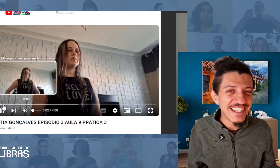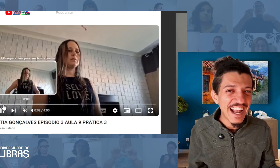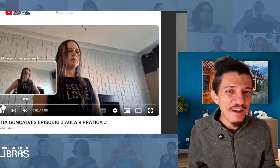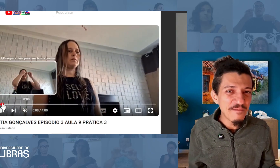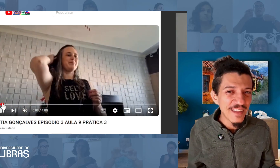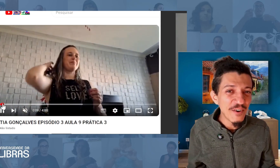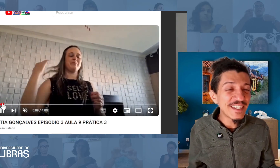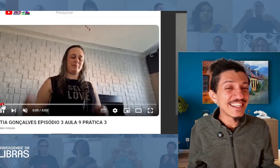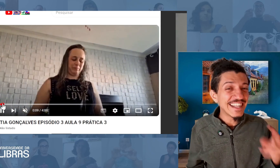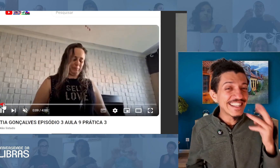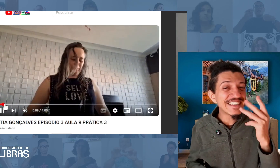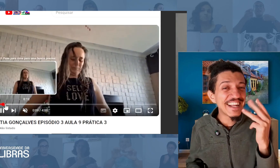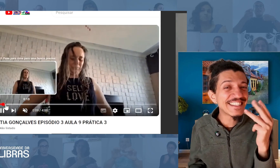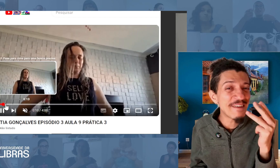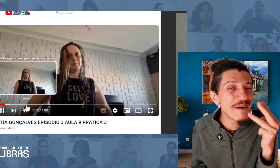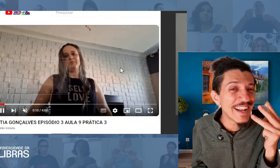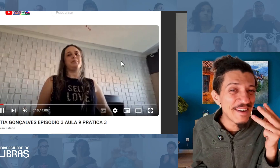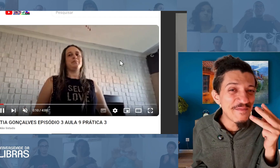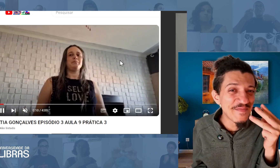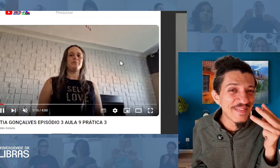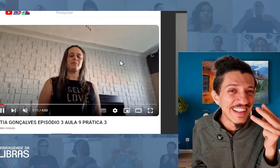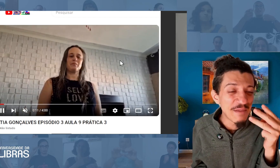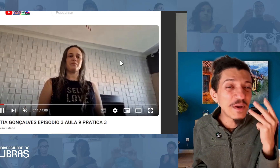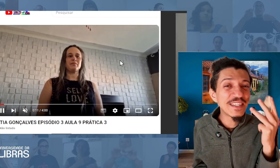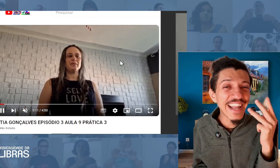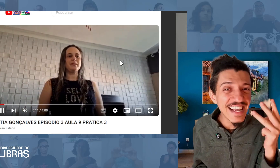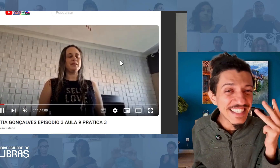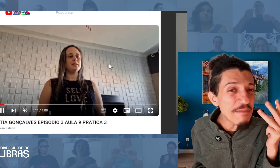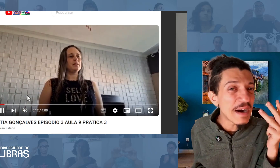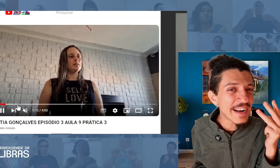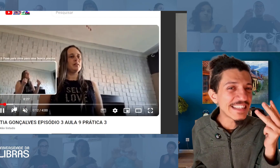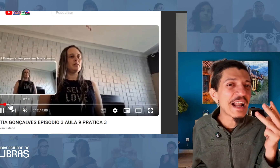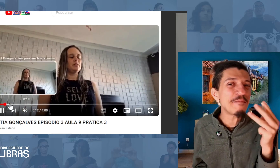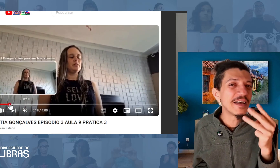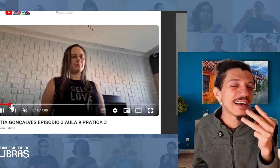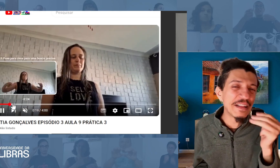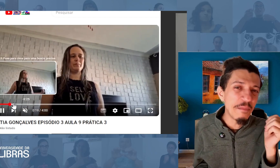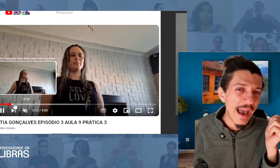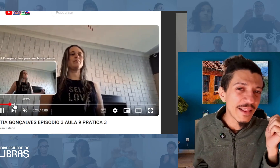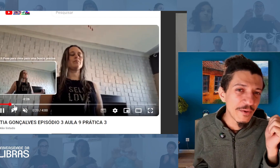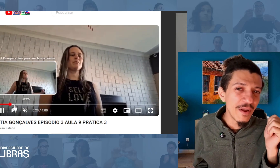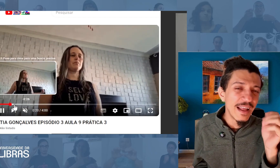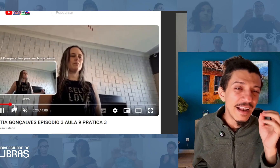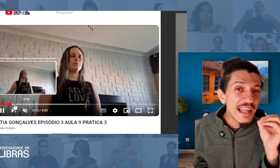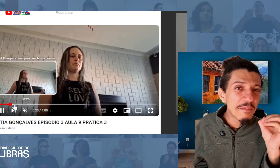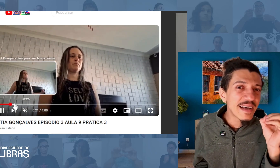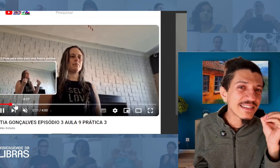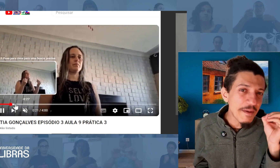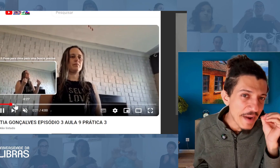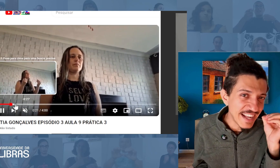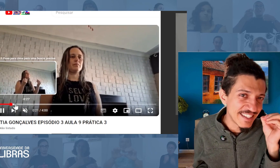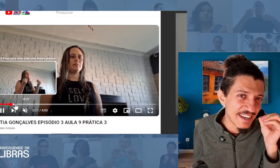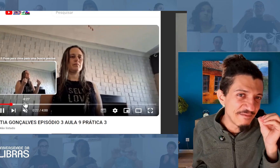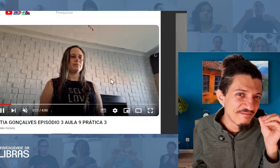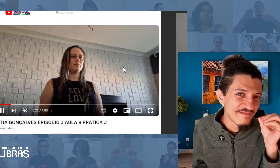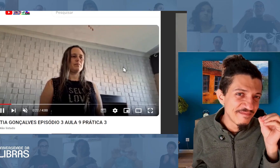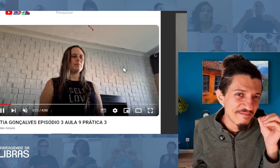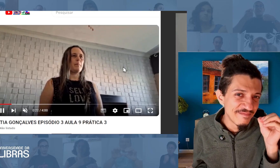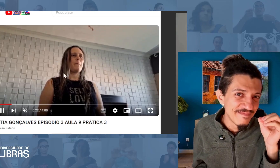3 dela, ou seja, terceira semana. Depois de 3 semanas ela aplicando o método Libras na